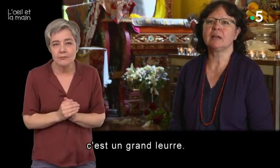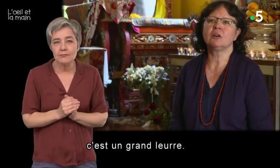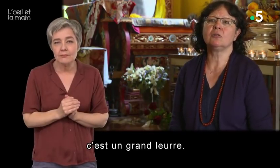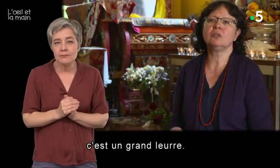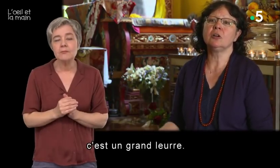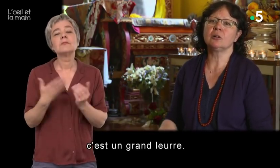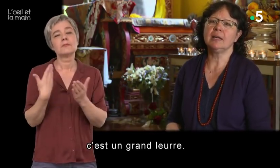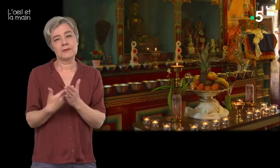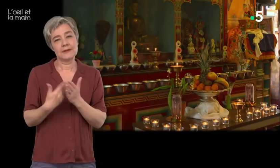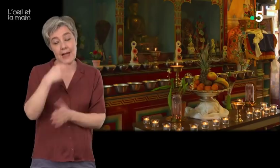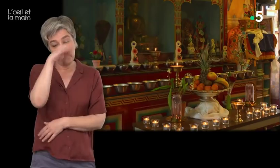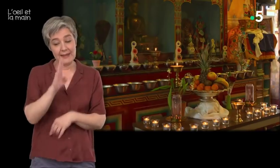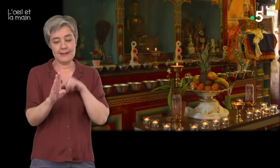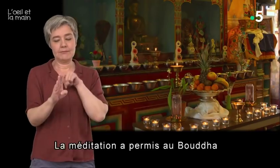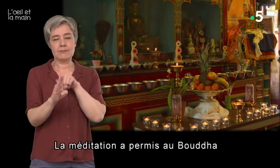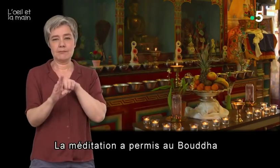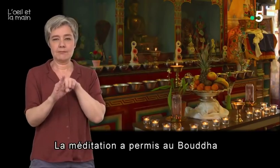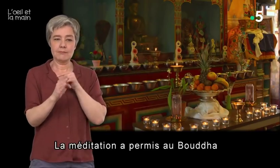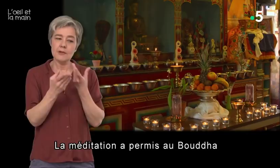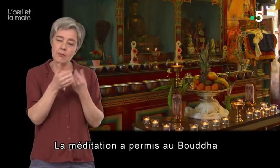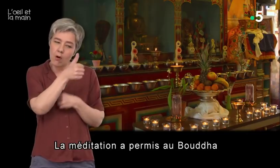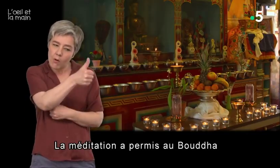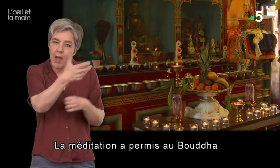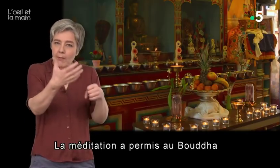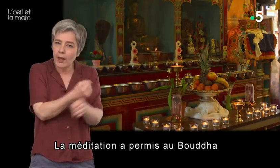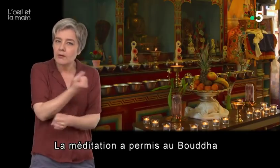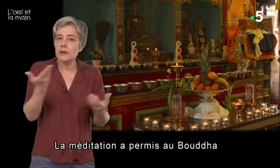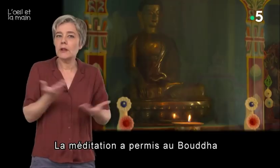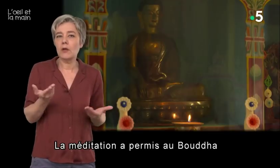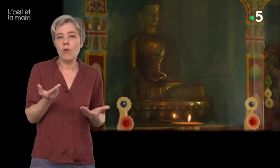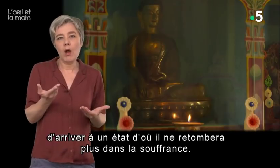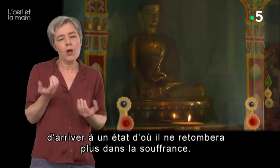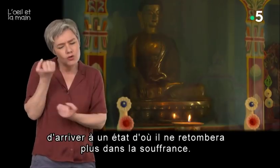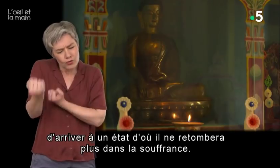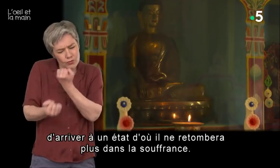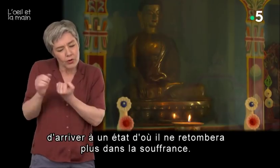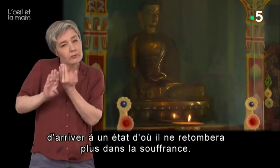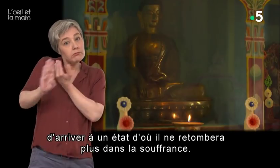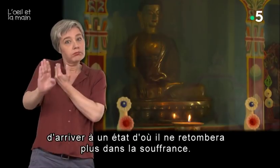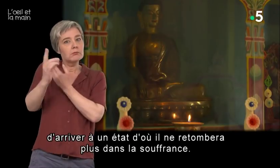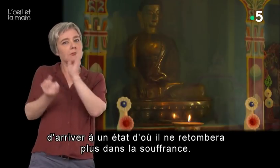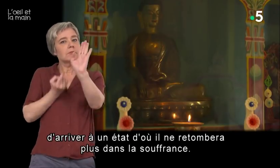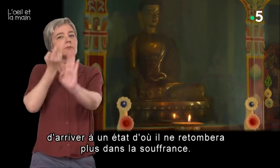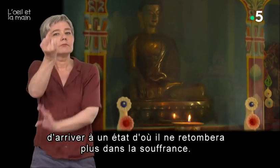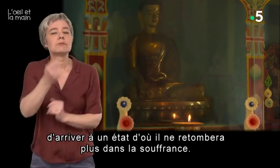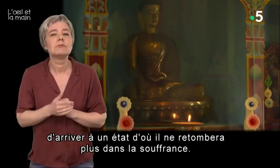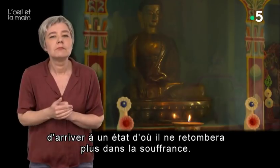un grand leurre. La méditation a permis au Bouddha d'arriver à un état d'où il ne retombera plus